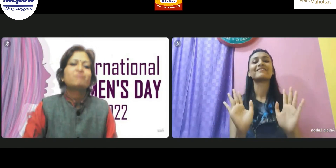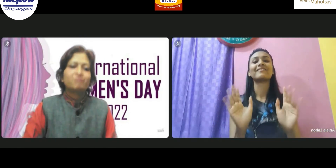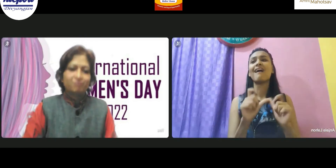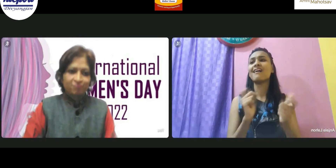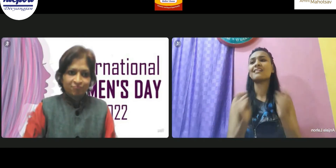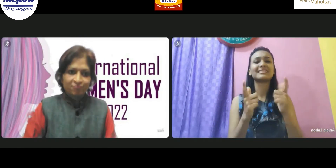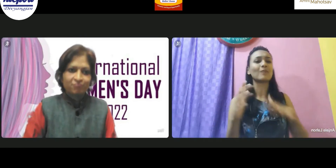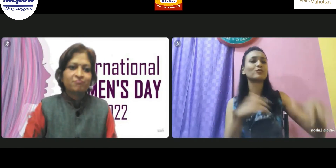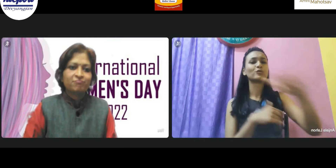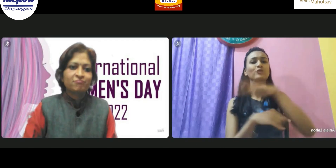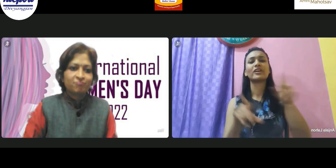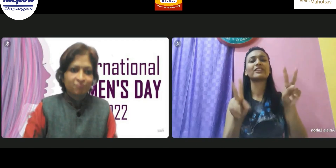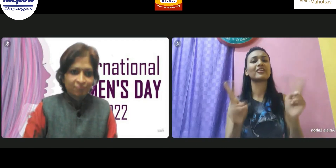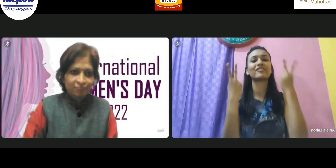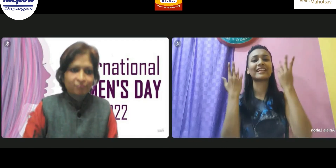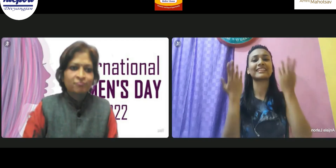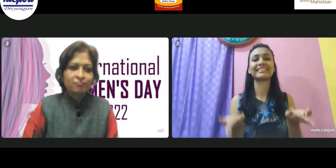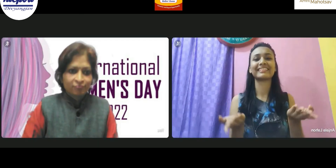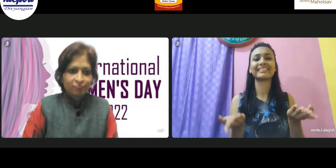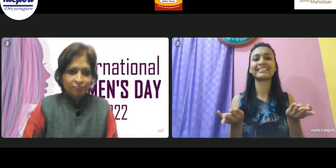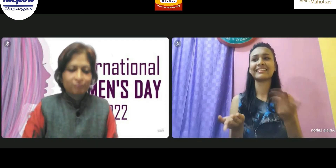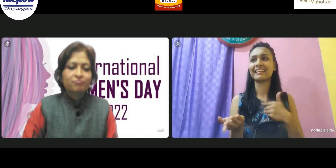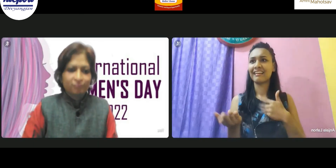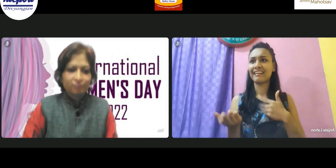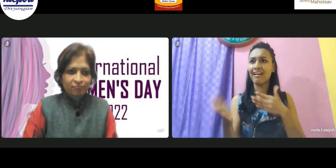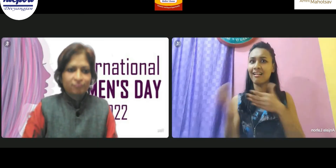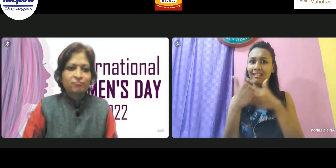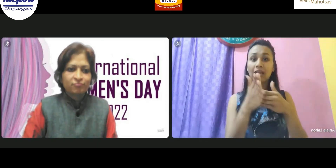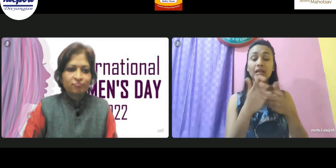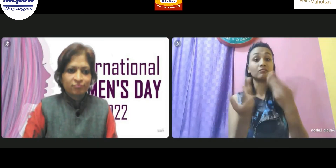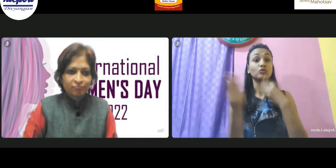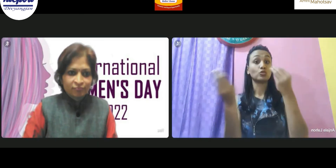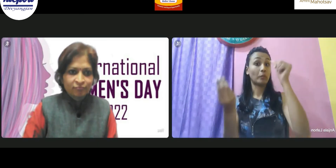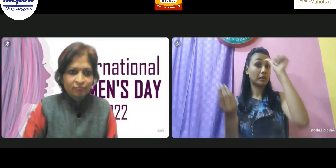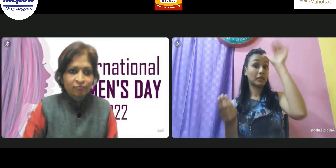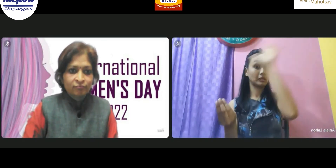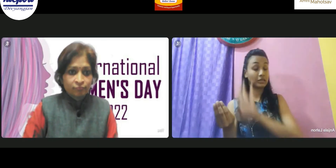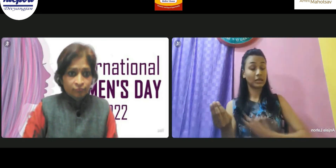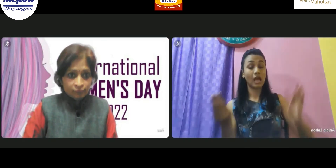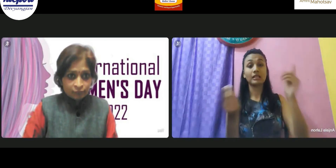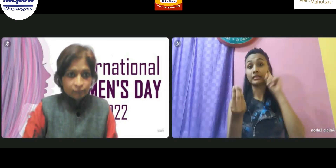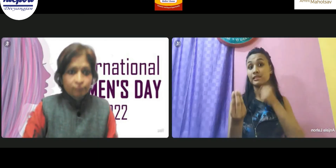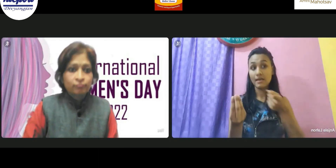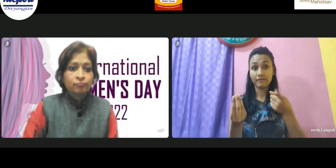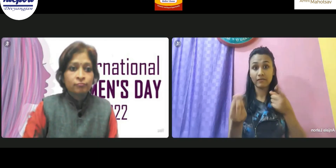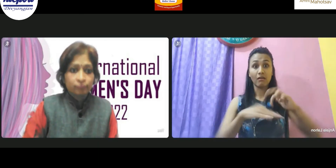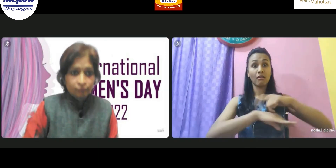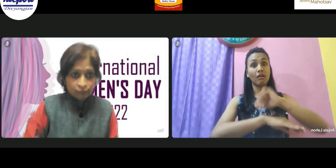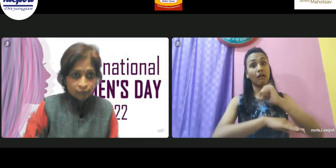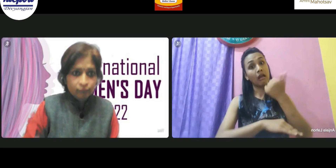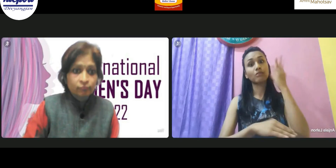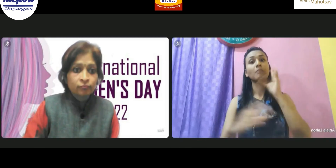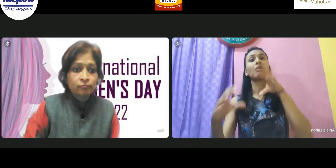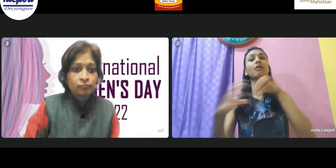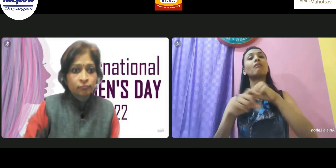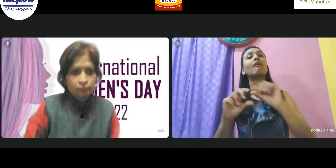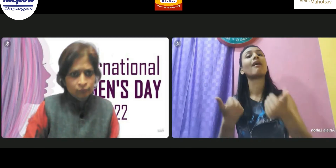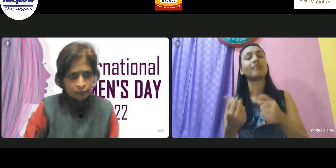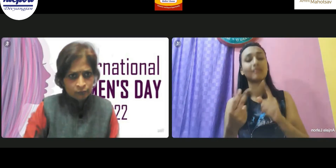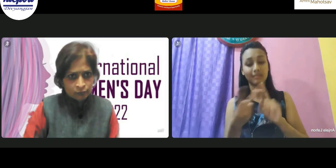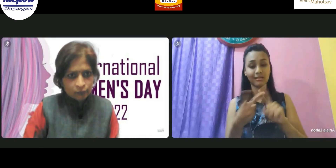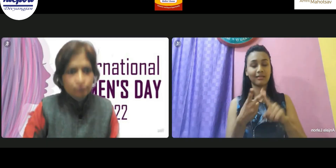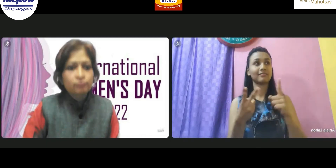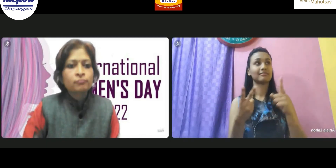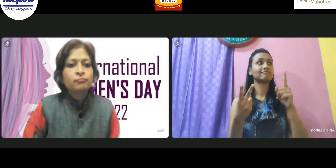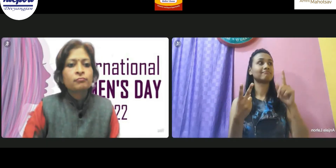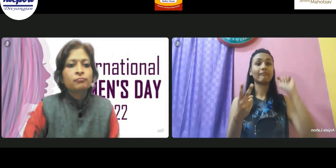क्या बधिर लोग इस तरह के मॉडलिंग के कार्यक्रम में भाग ले सकते हैं? इंडिया में डेफ लोग हैं, बहुत सारे हैं